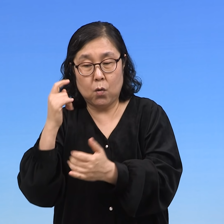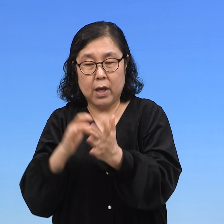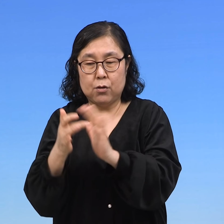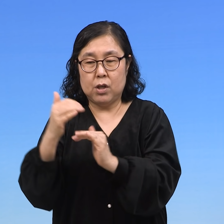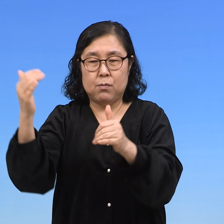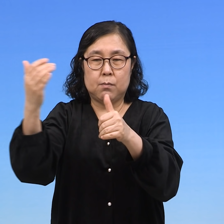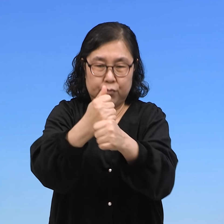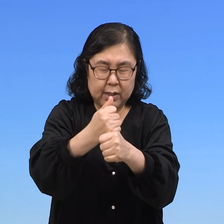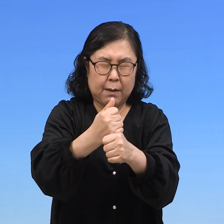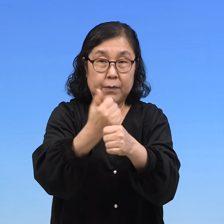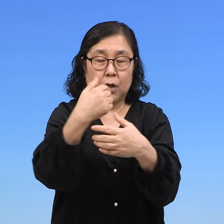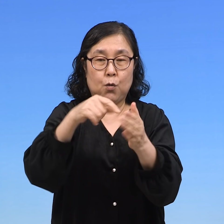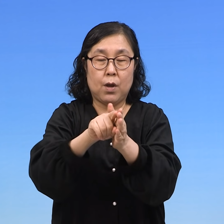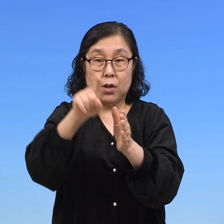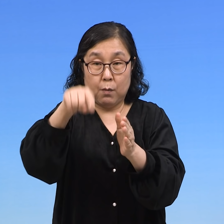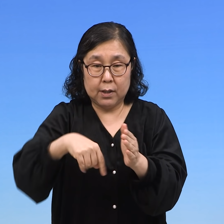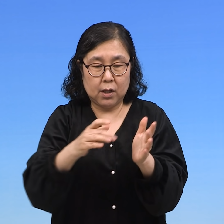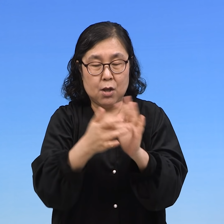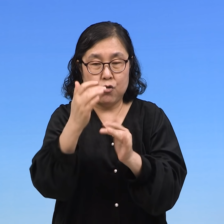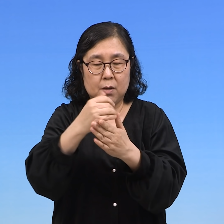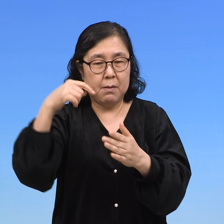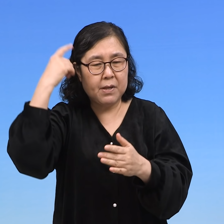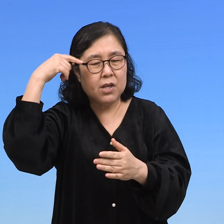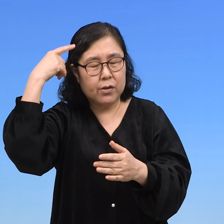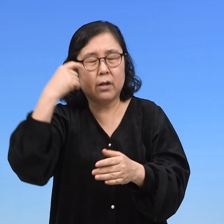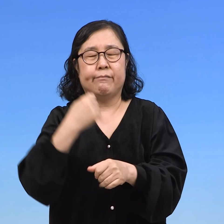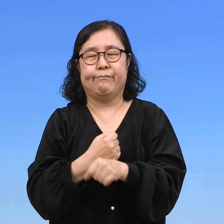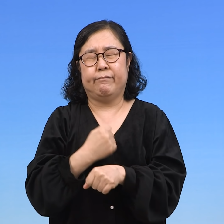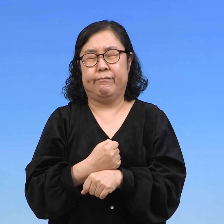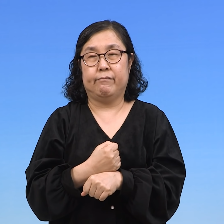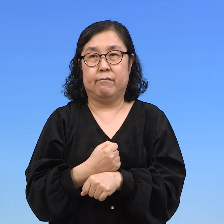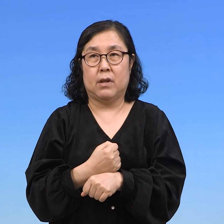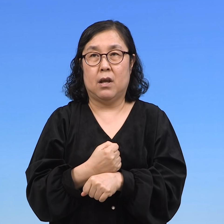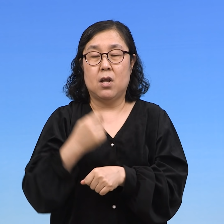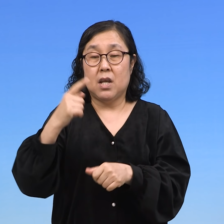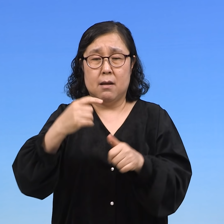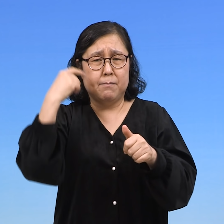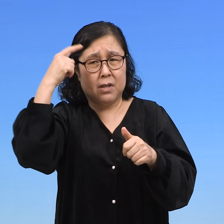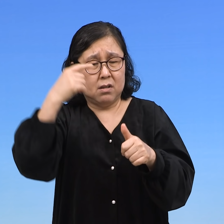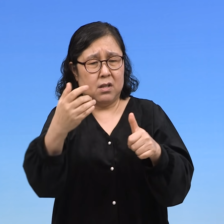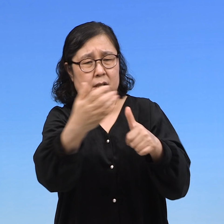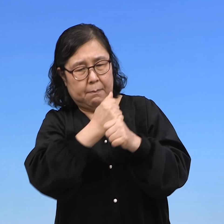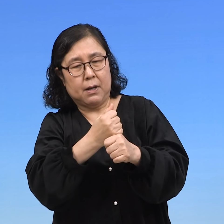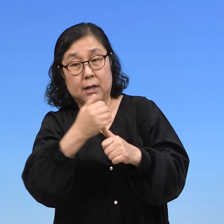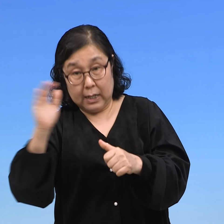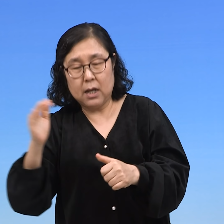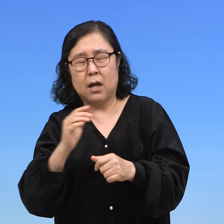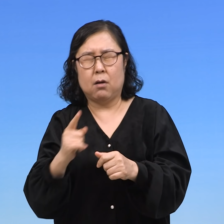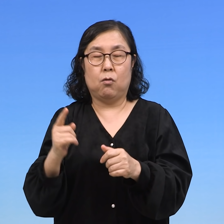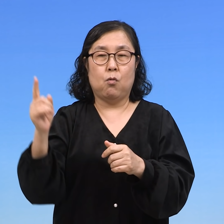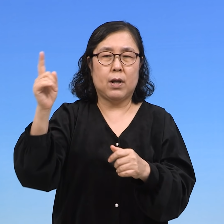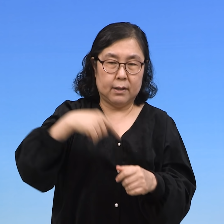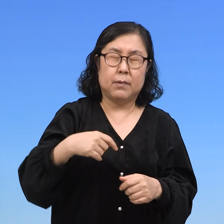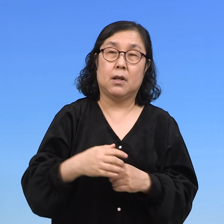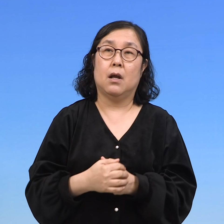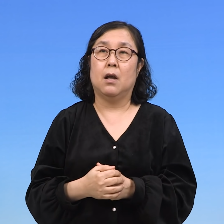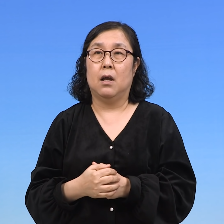붙들러 나오니 이는 그가 미쳤다 하밀너라 지금 이런 석의관들과 같은 악한 사람들에 의해가지고